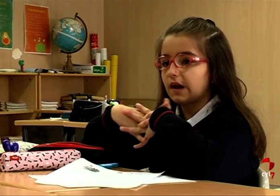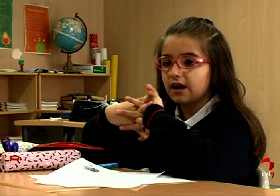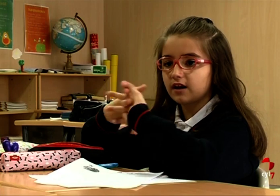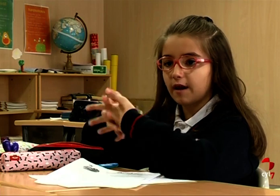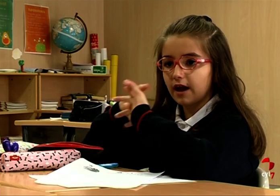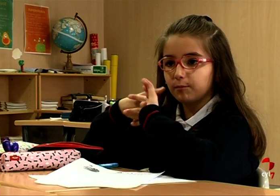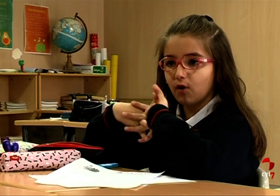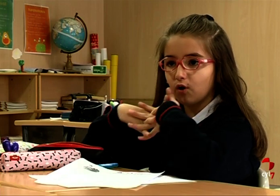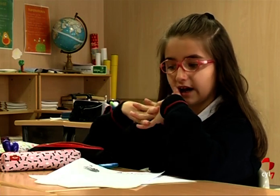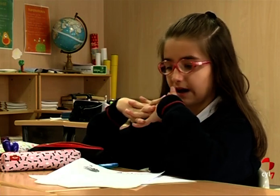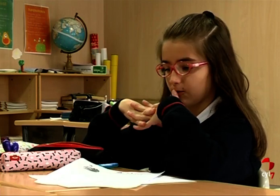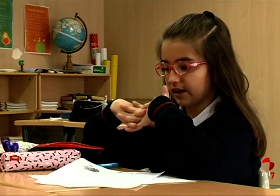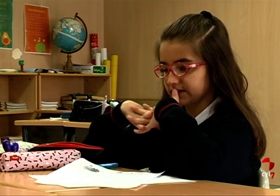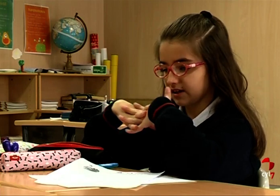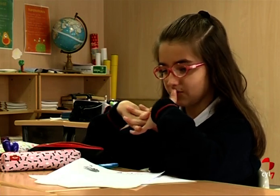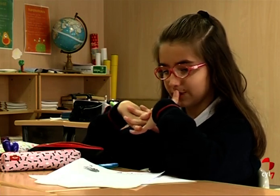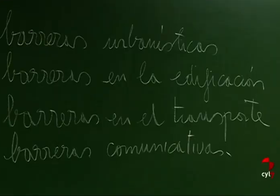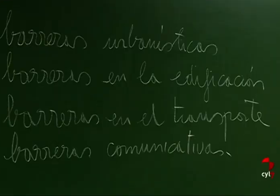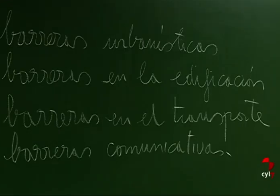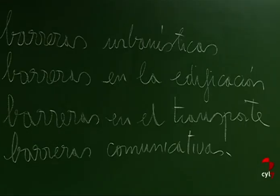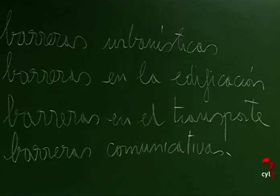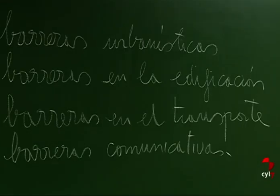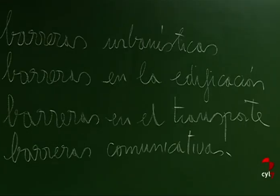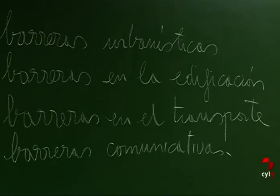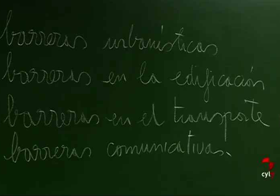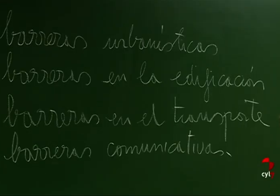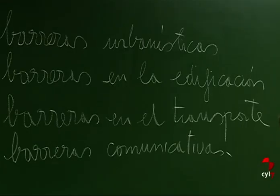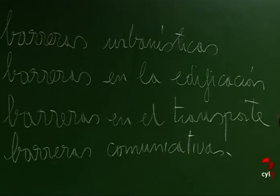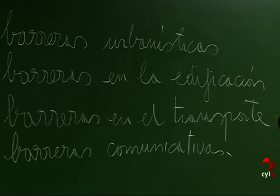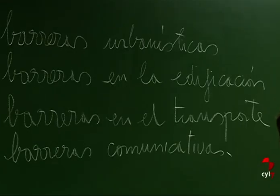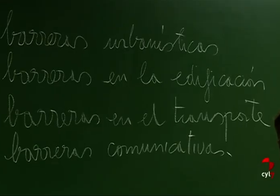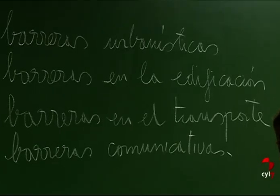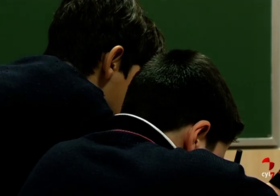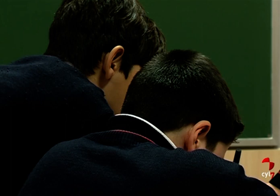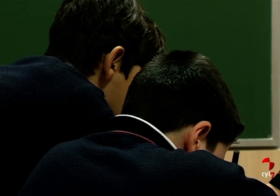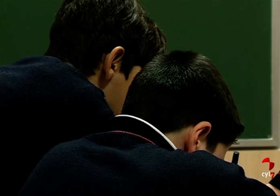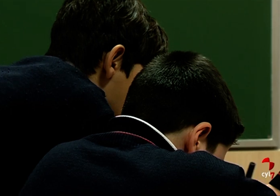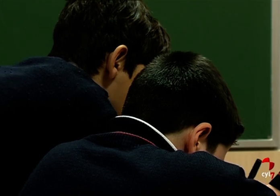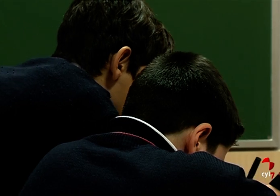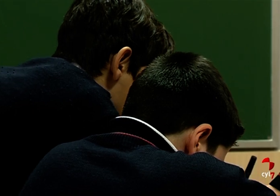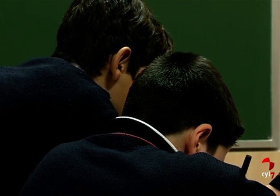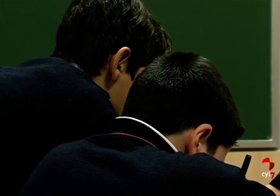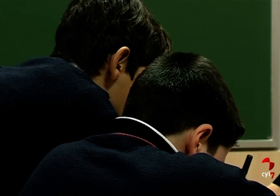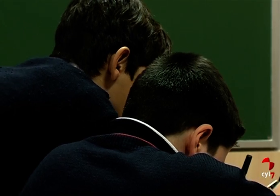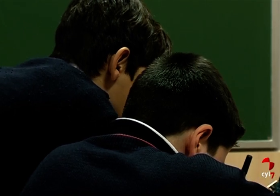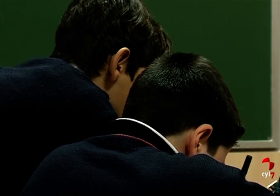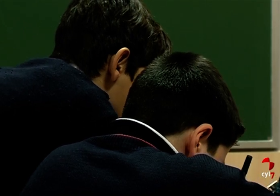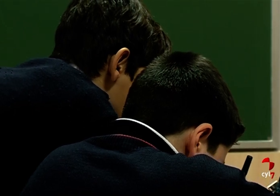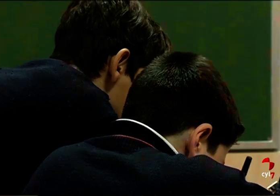intentan hablar un poco de lengua de signos. Queremos eso, que el alumnado tenga una formación humana además de la formación académica. Tienen que tener una actitud ante